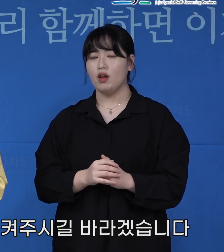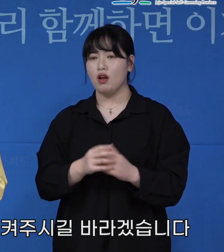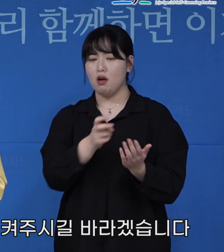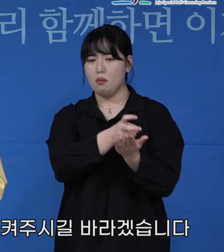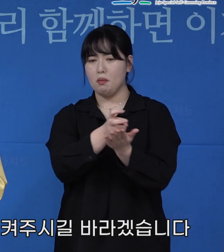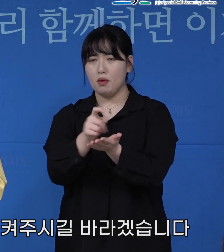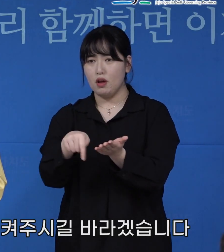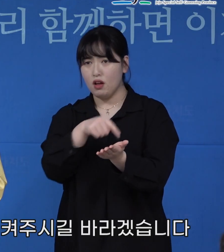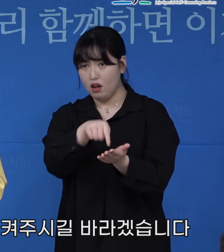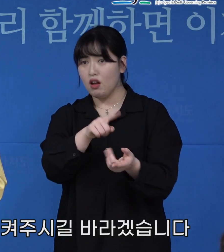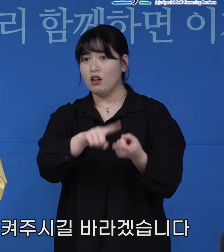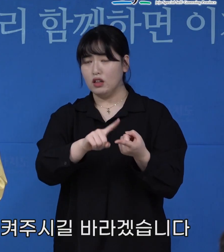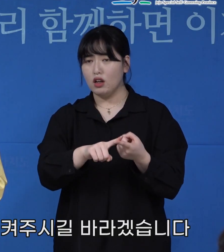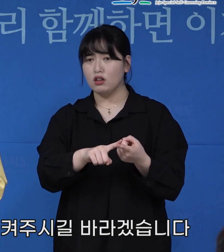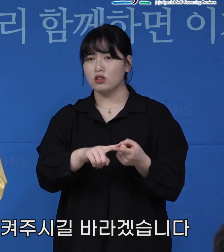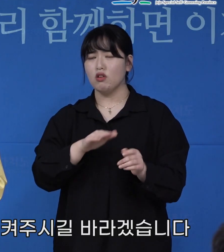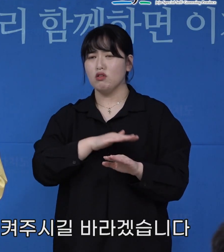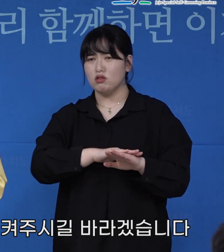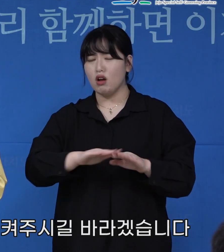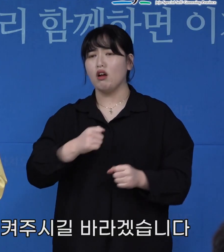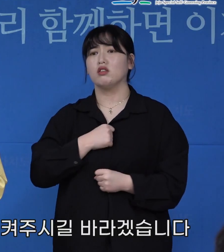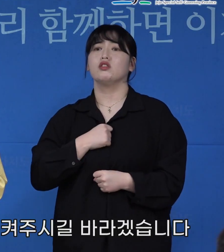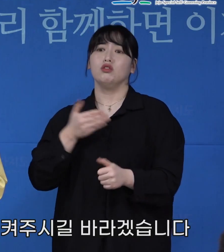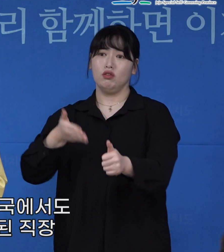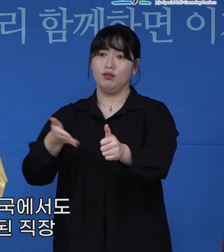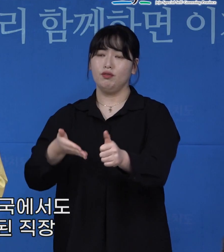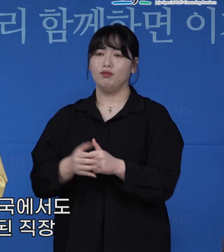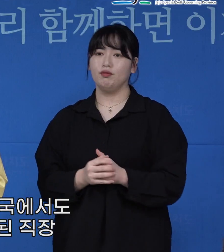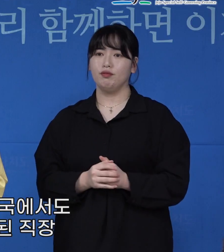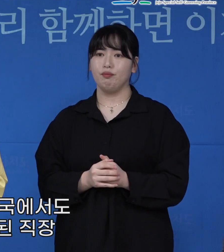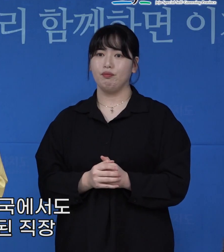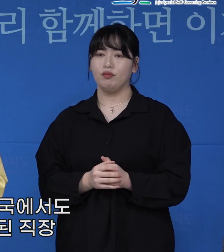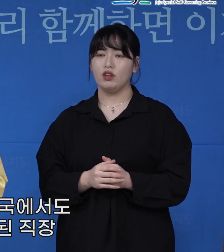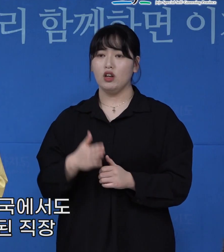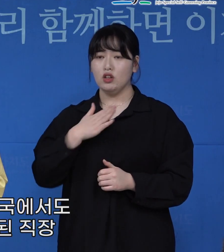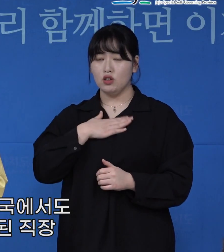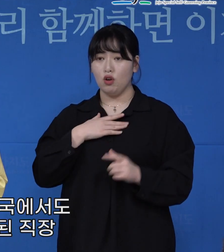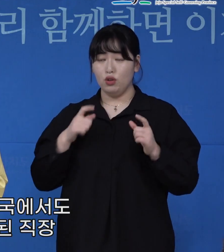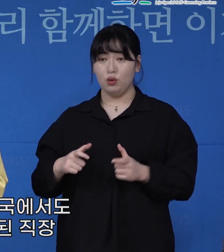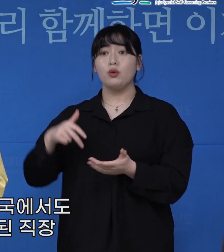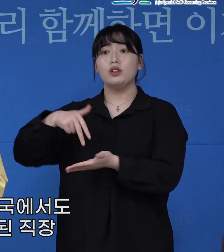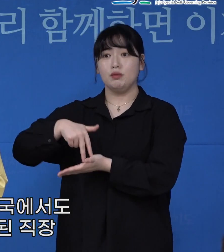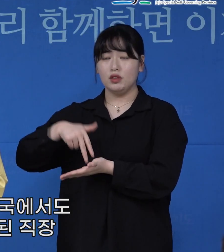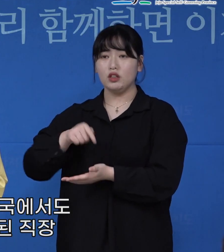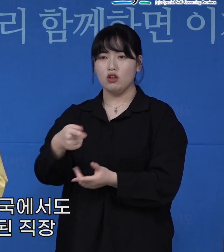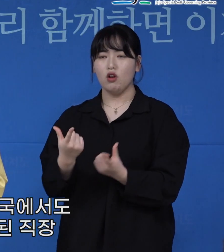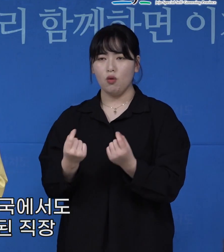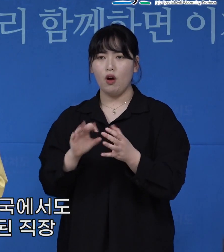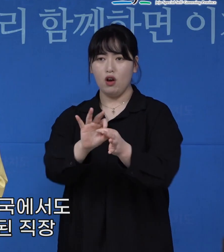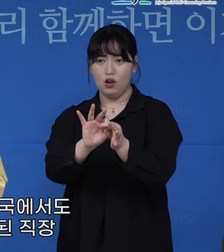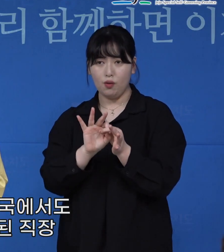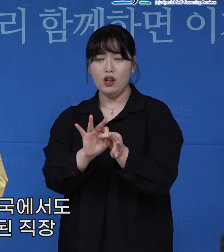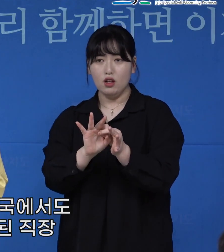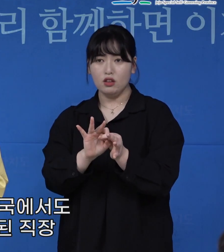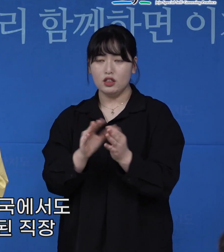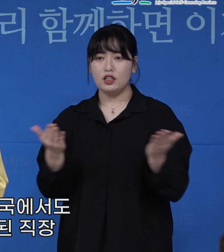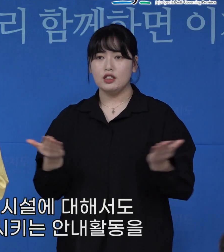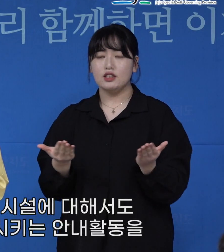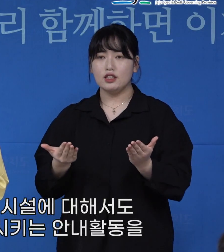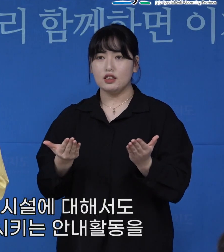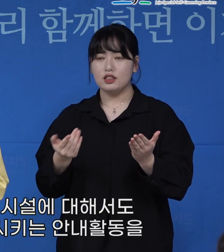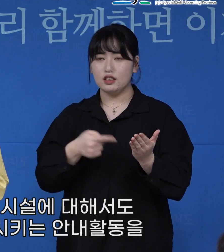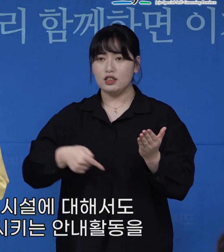수칙들에 대해서 철저히 지켜주시길 바라겠습니다. 저희 행정당국에서도 이와 관련된